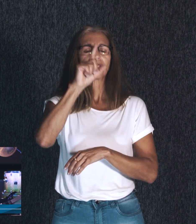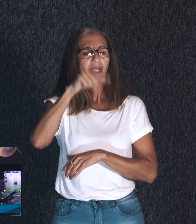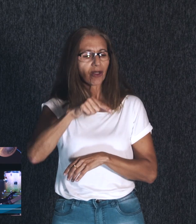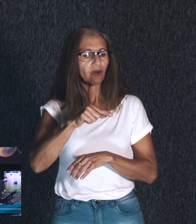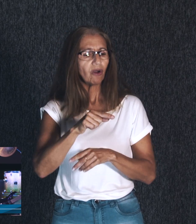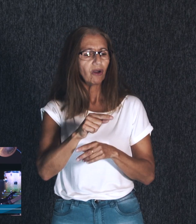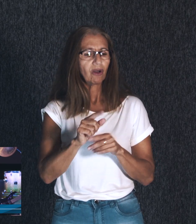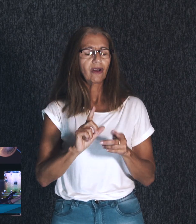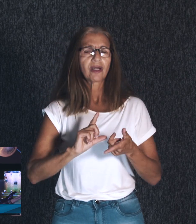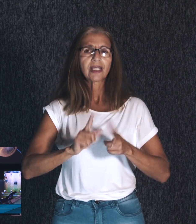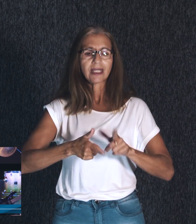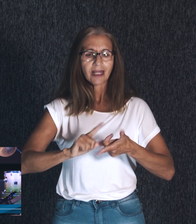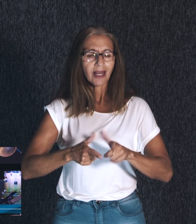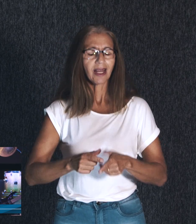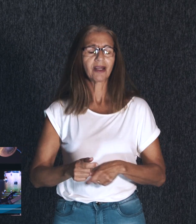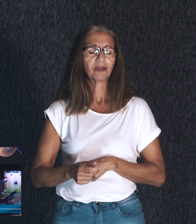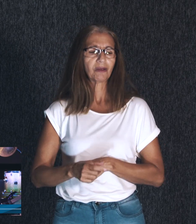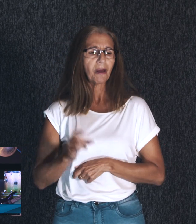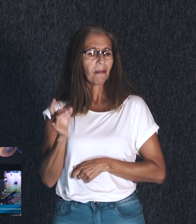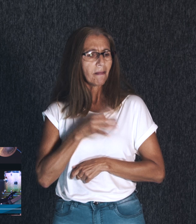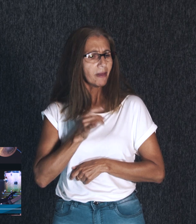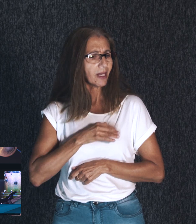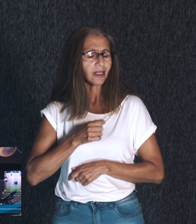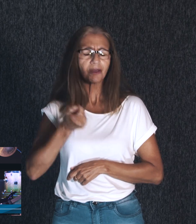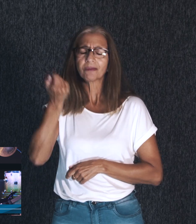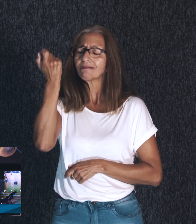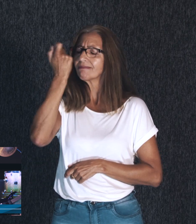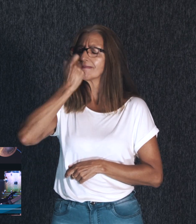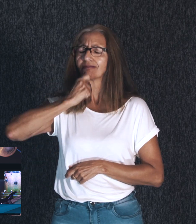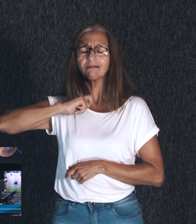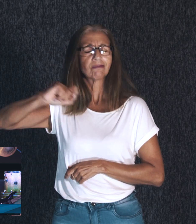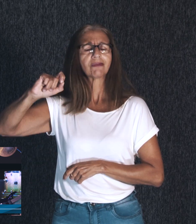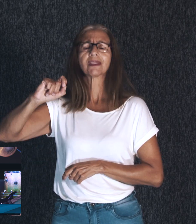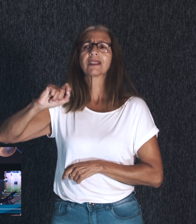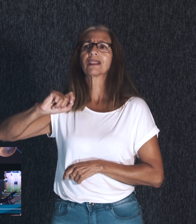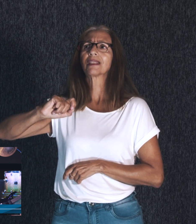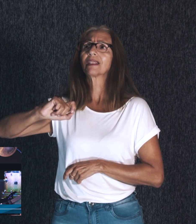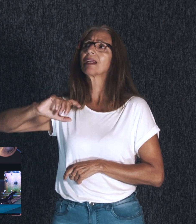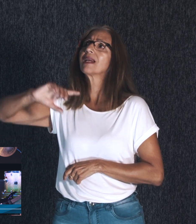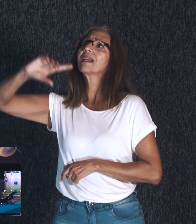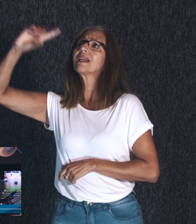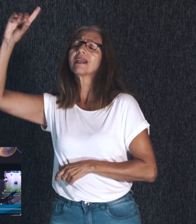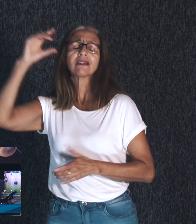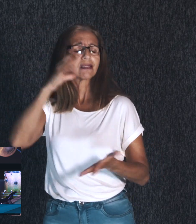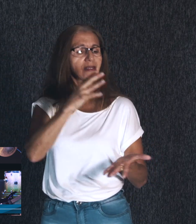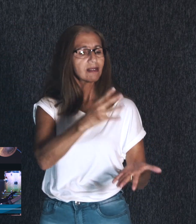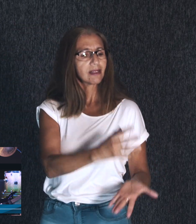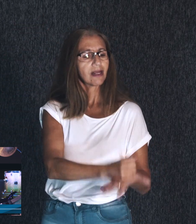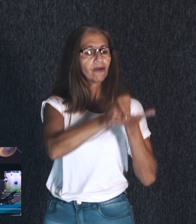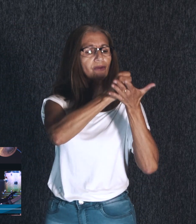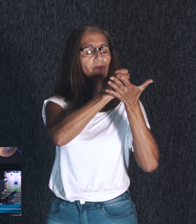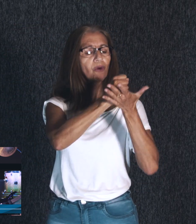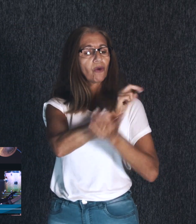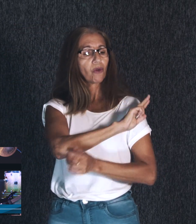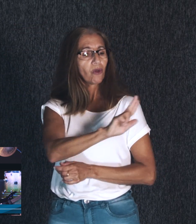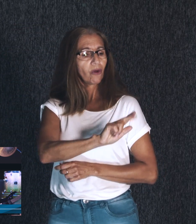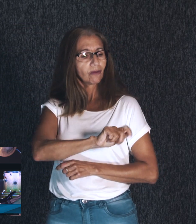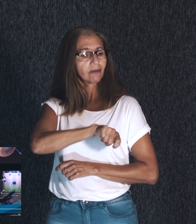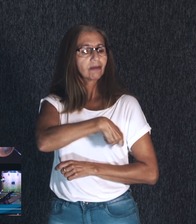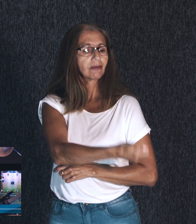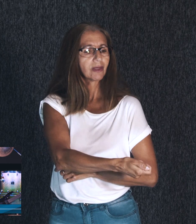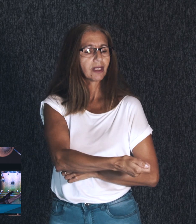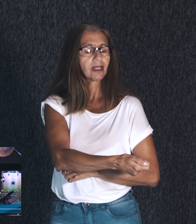Israel, não tema, pois eu o resgatei, eu o chamei pelo nome, você é